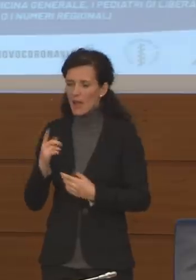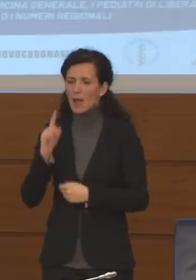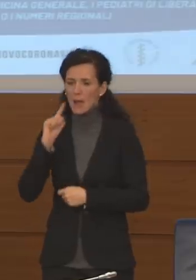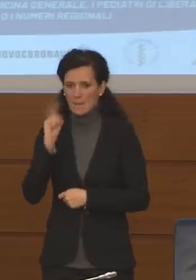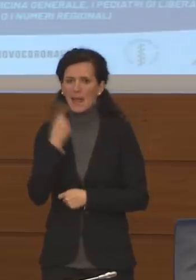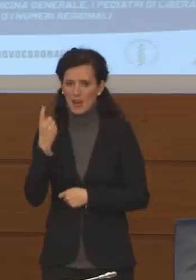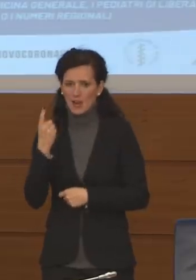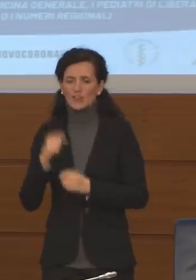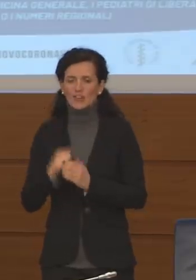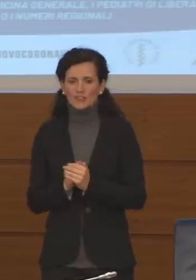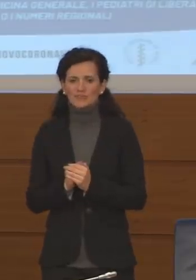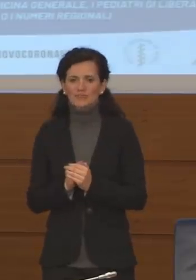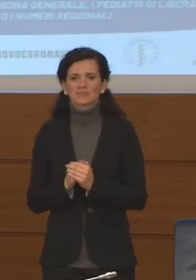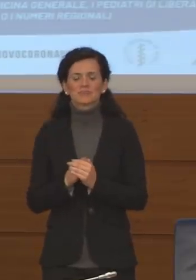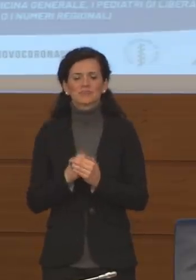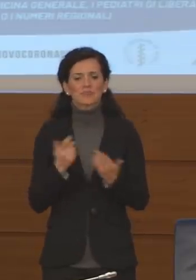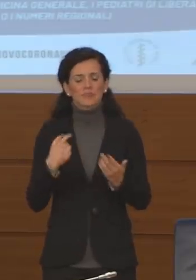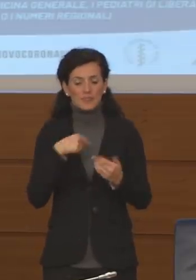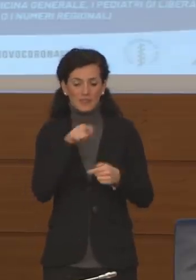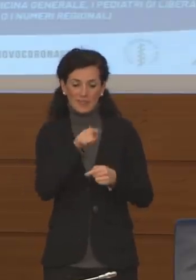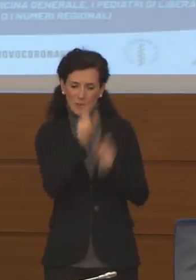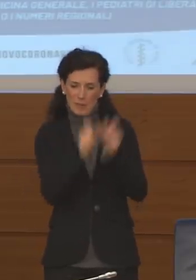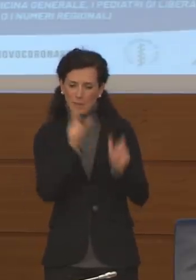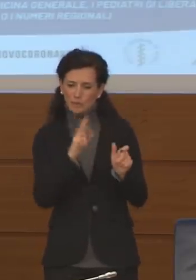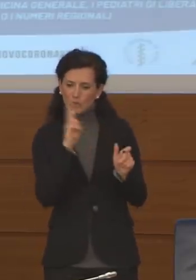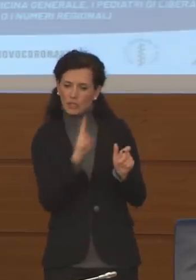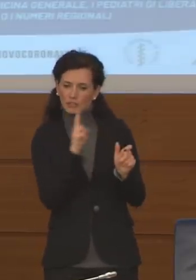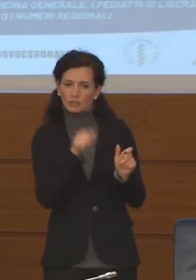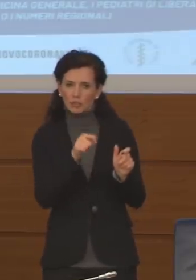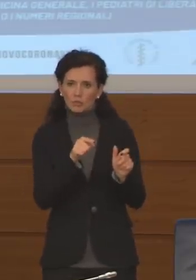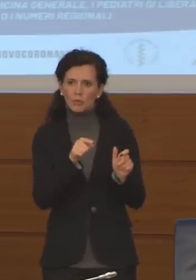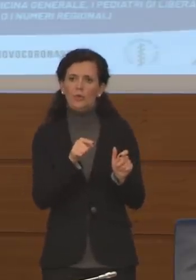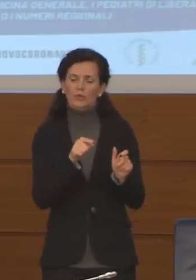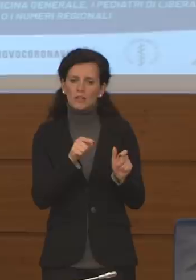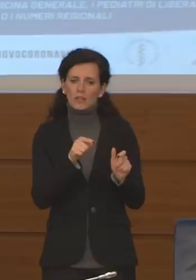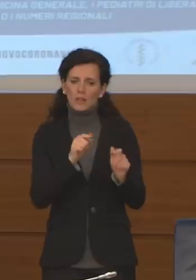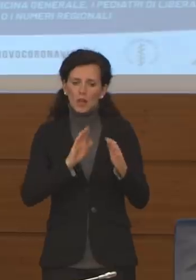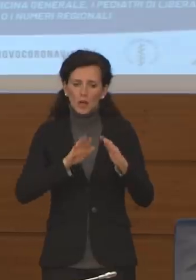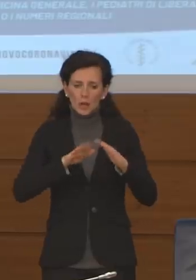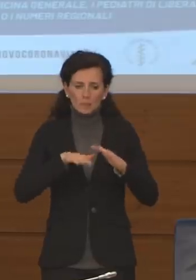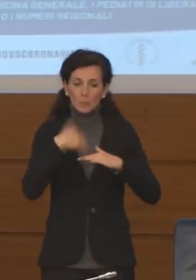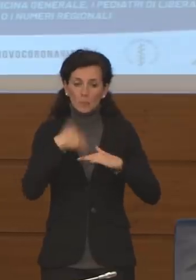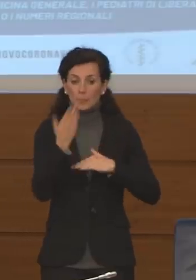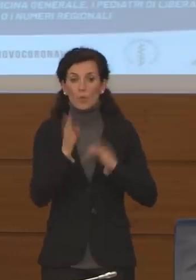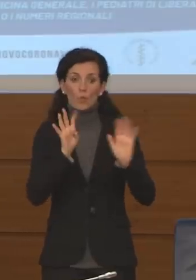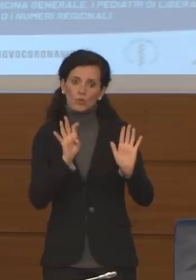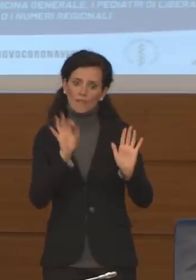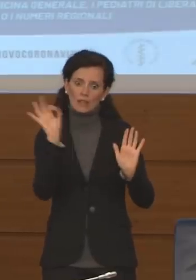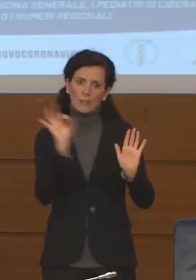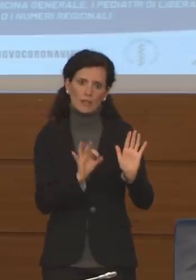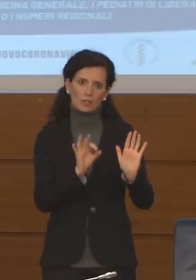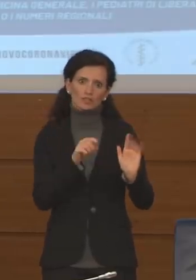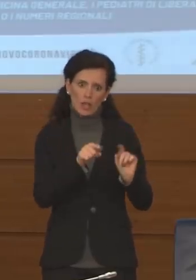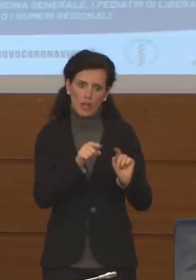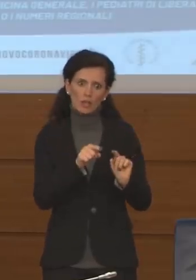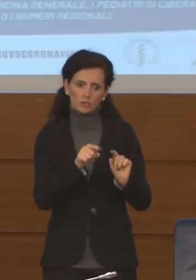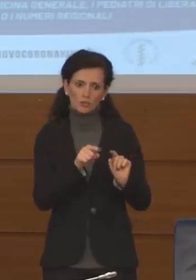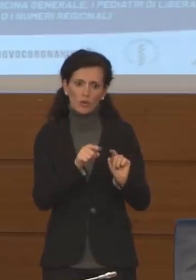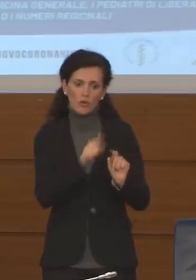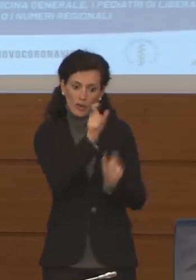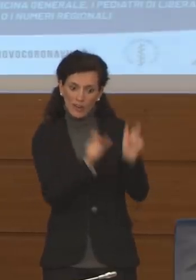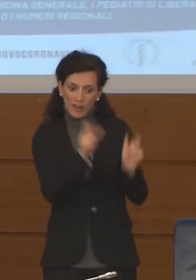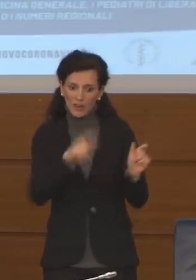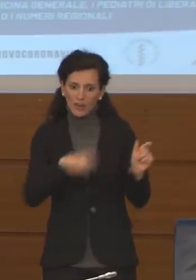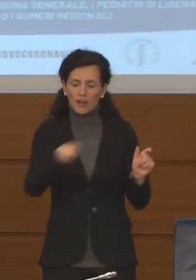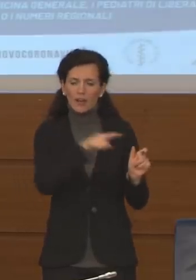perfetto sono persone che sostanzialmente in quasi il 90 per cento dei casi raggiungono